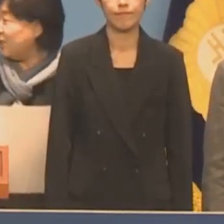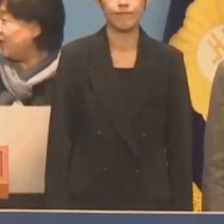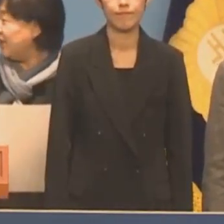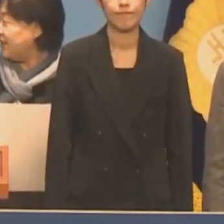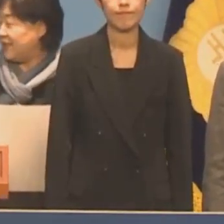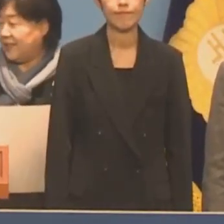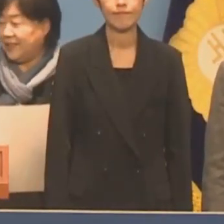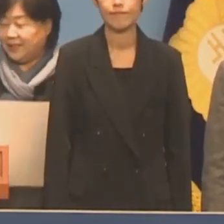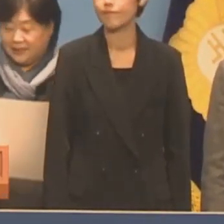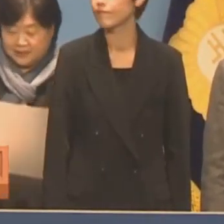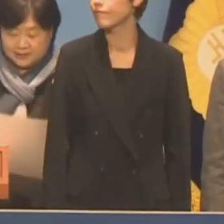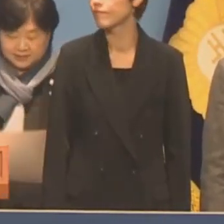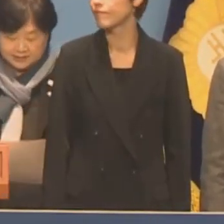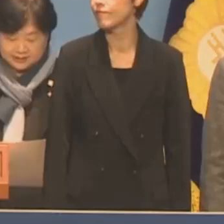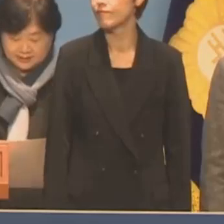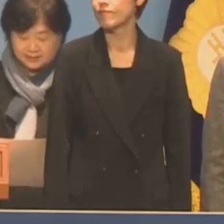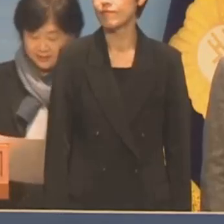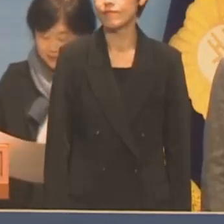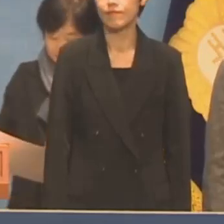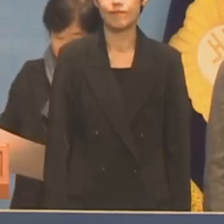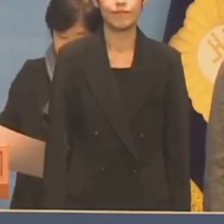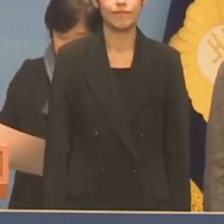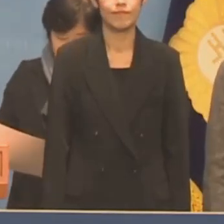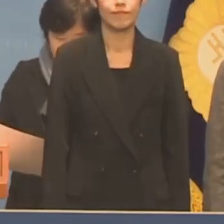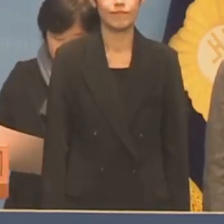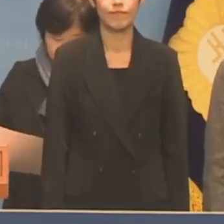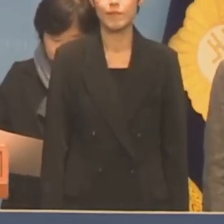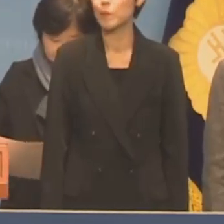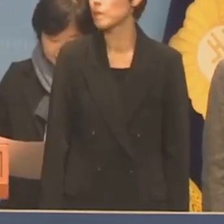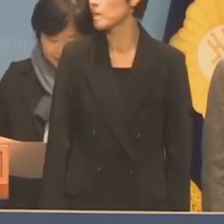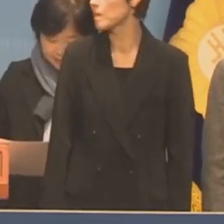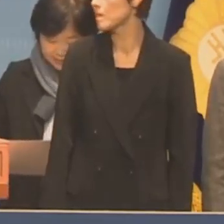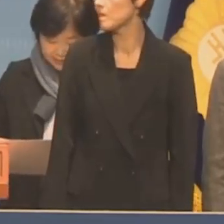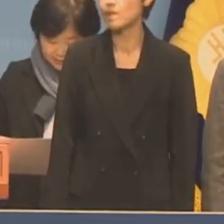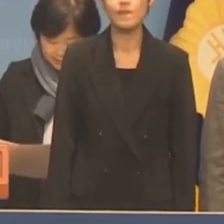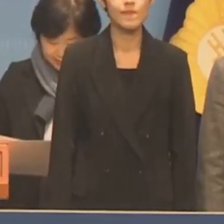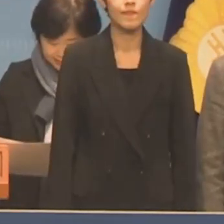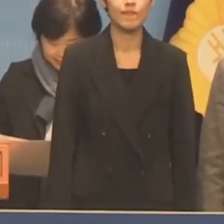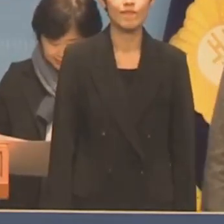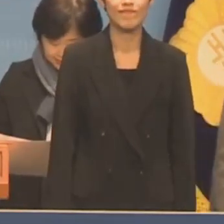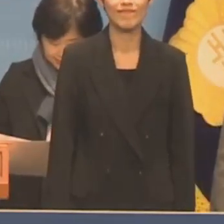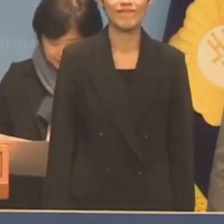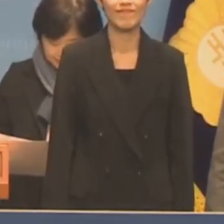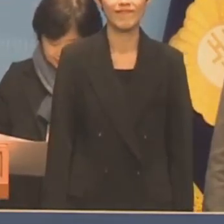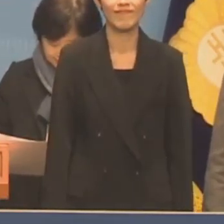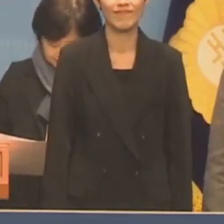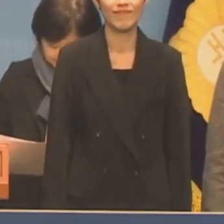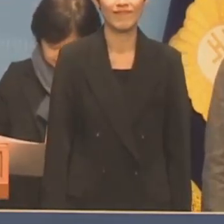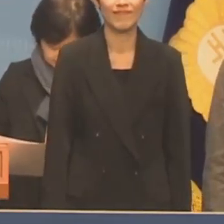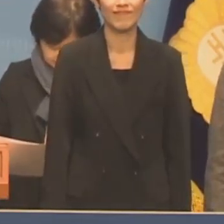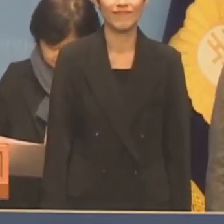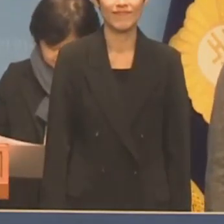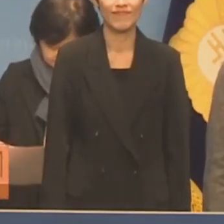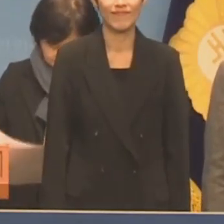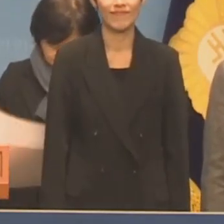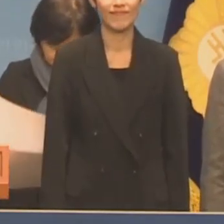낮춰놔야지. 전용기. 네, 사이. 일부러 낮춰놨습니다. 네, 알겠습니다.